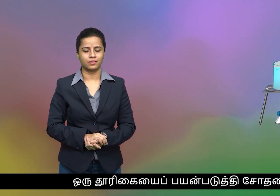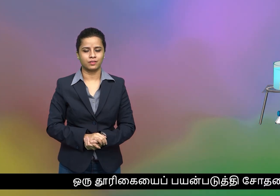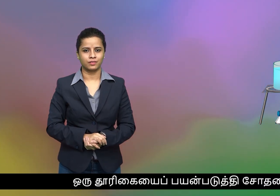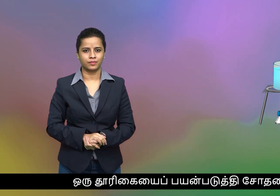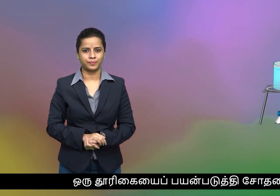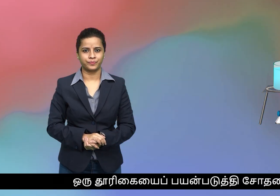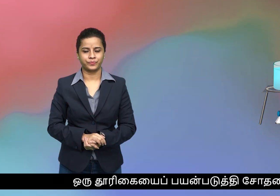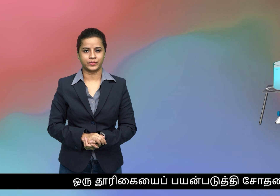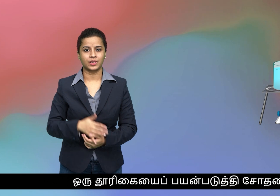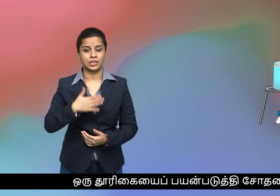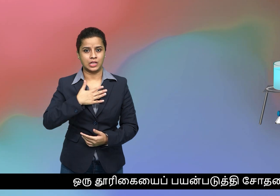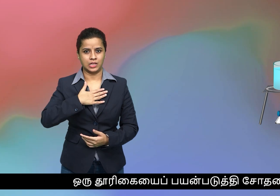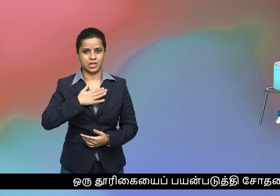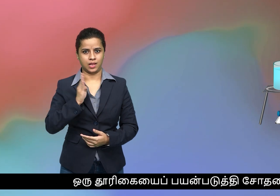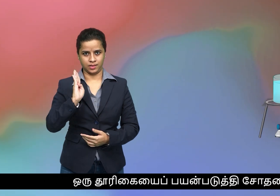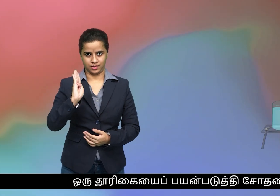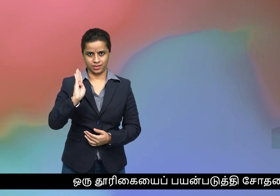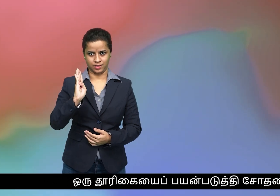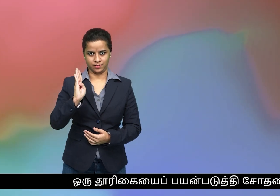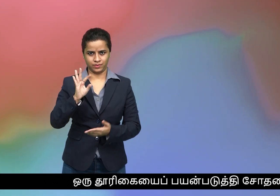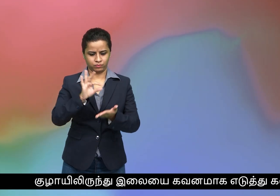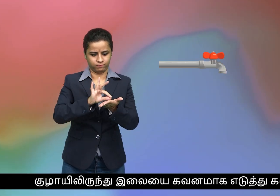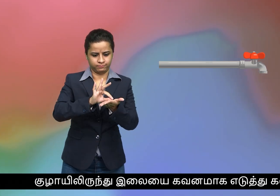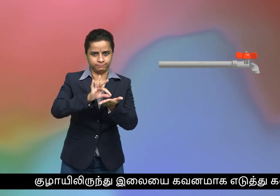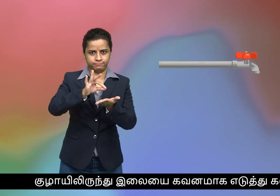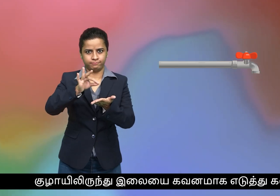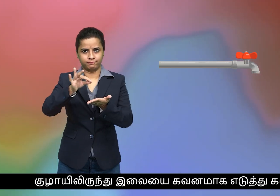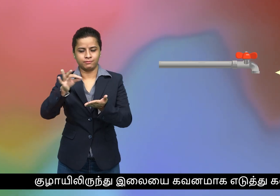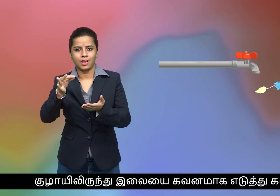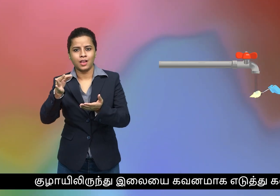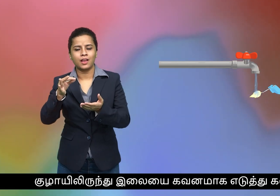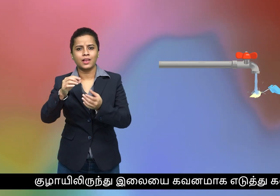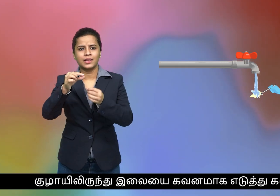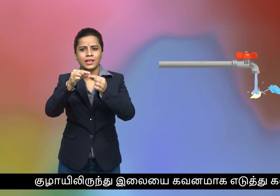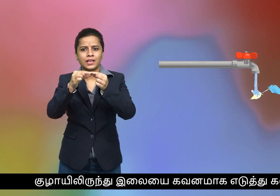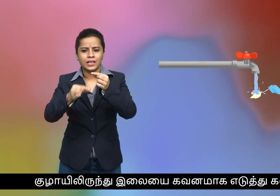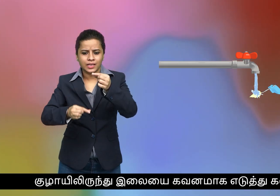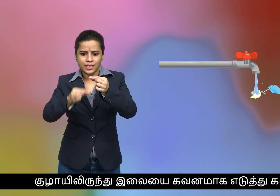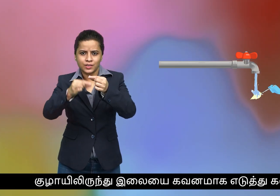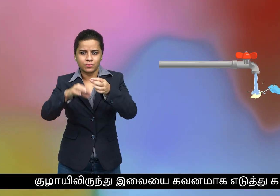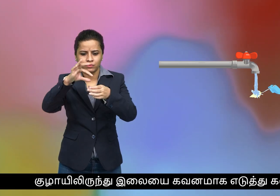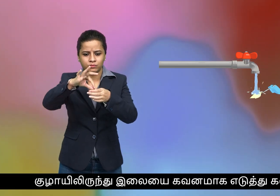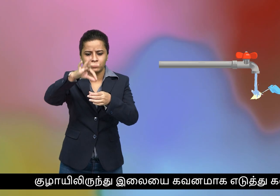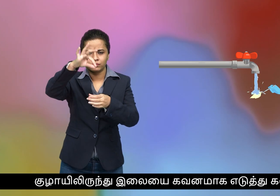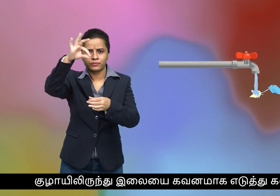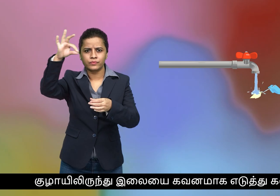ஒரு தூரிகையை பயன்படுத்தி சோதனை குழாயிலிருந்து இலையை கவனமாக எடுத்து கவனிக்கவும்.